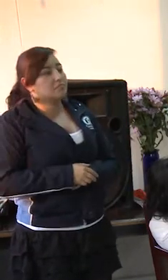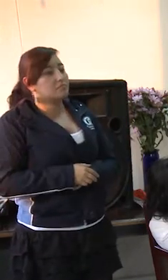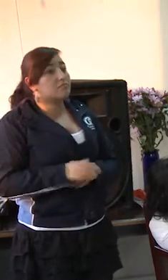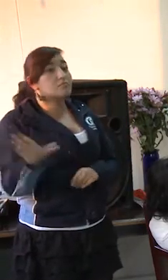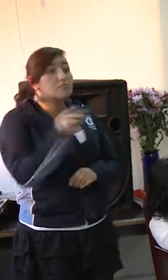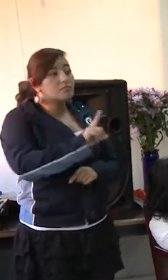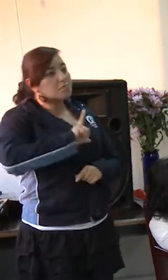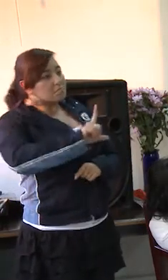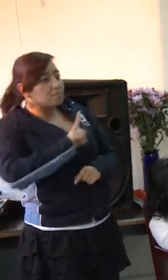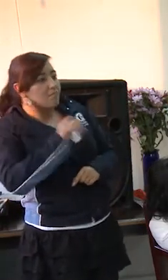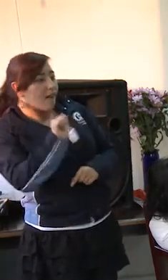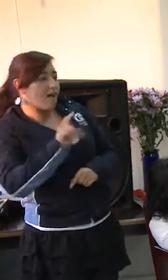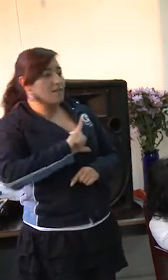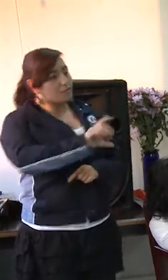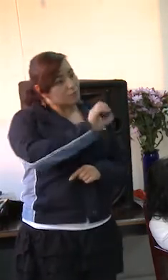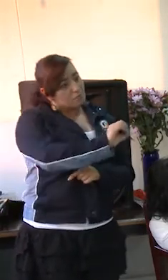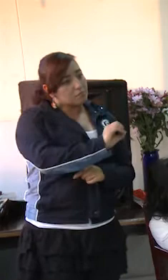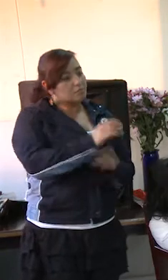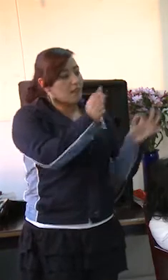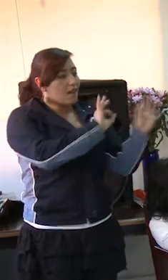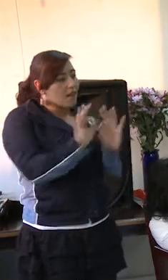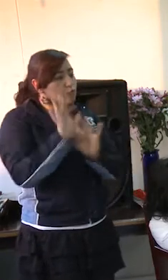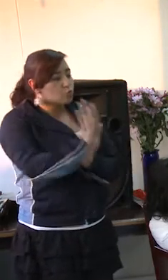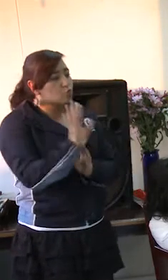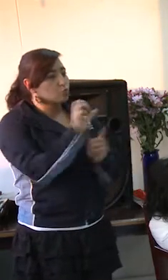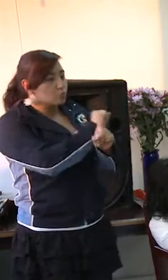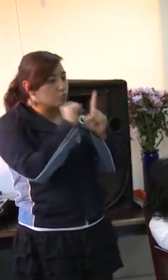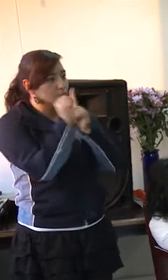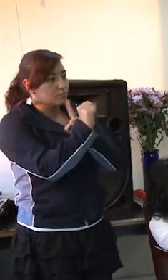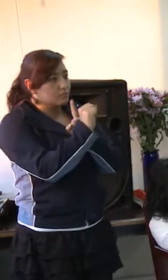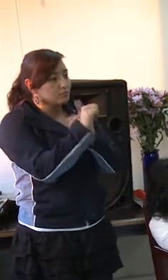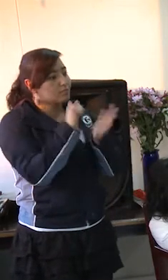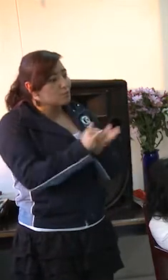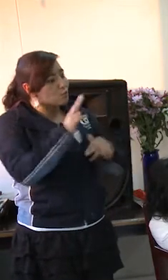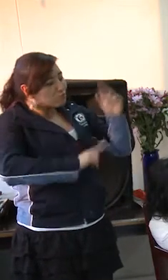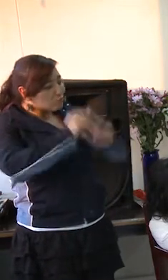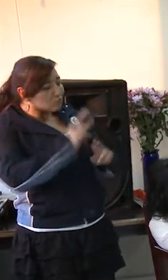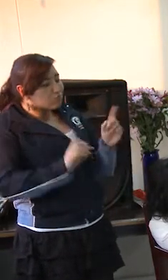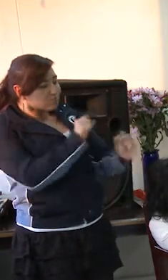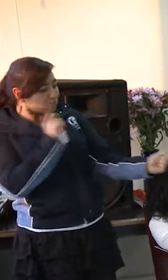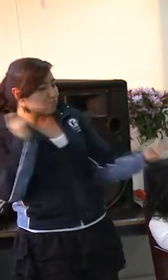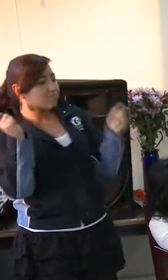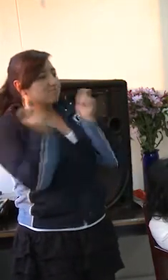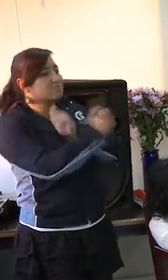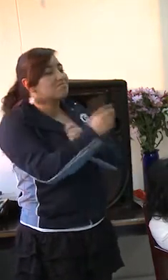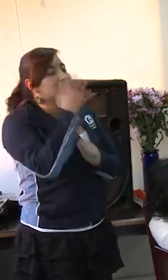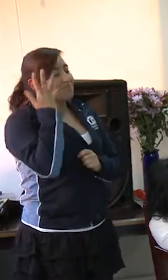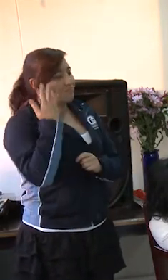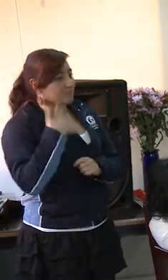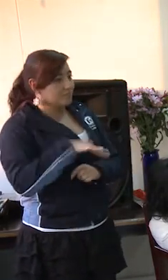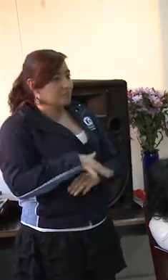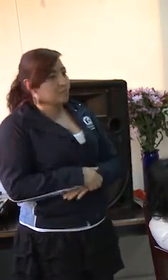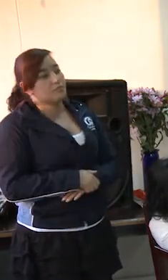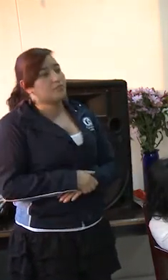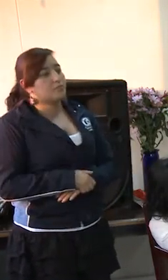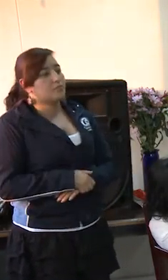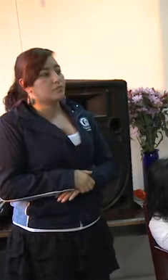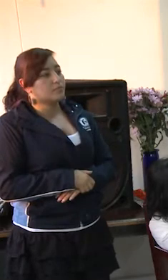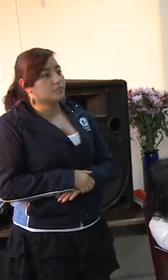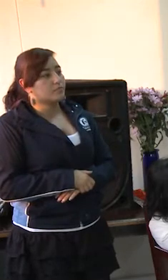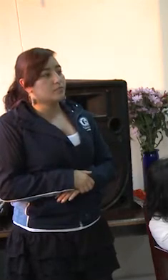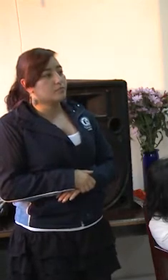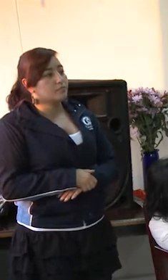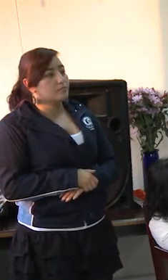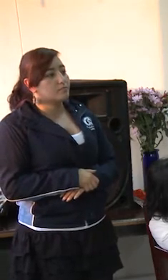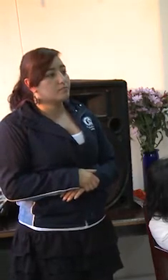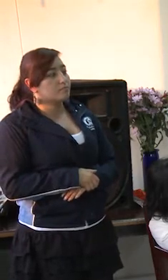líderes y lideresas, organizaciones sociales, en este ejercicio de construcción y transformación cotidiana. Responsabilidad